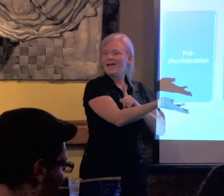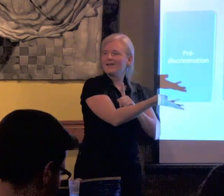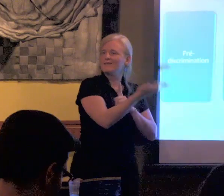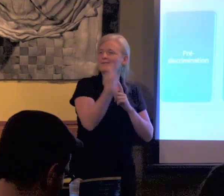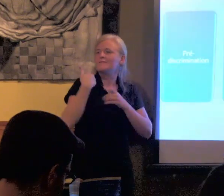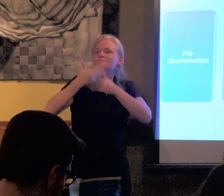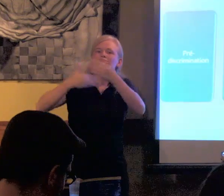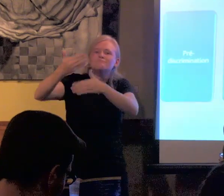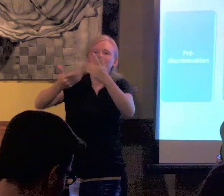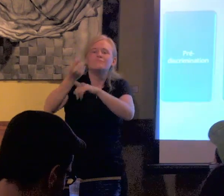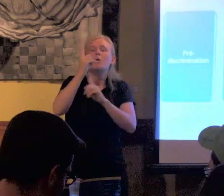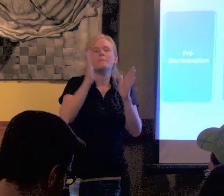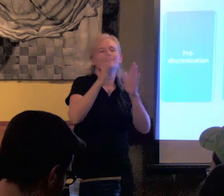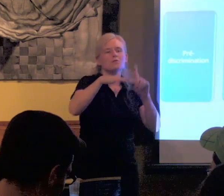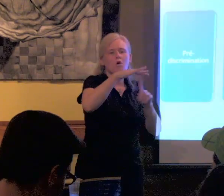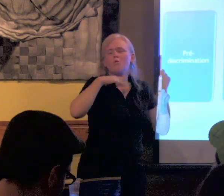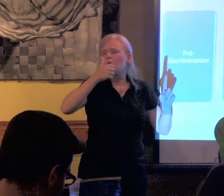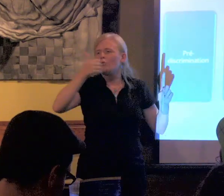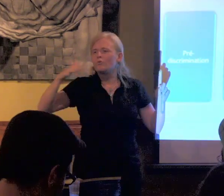le fait qu'on lui a posé une question. Enfin,